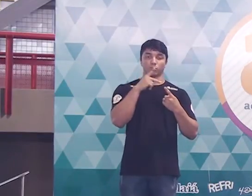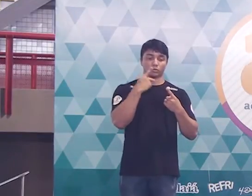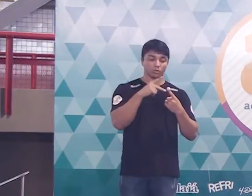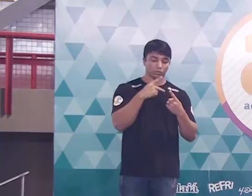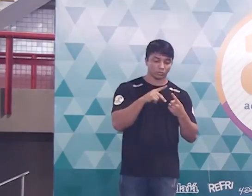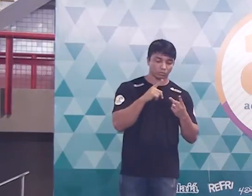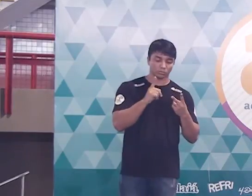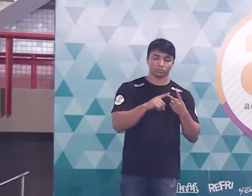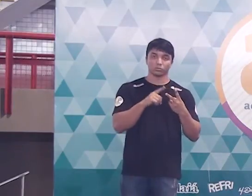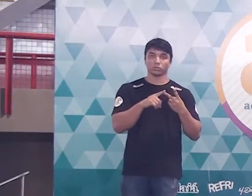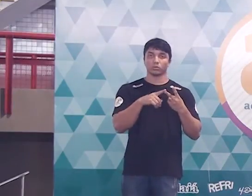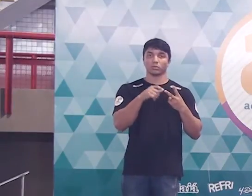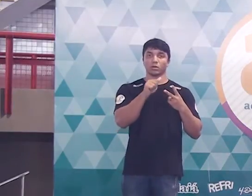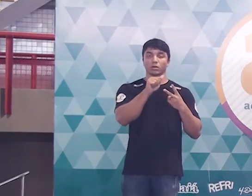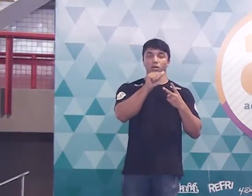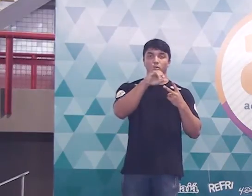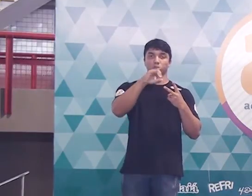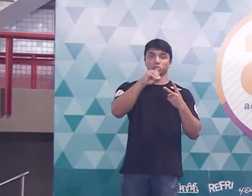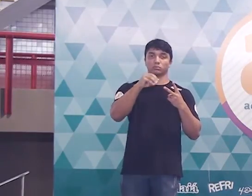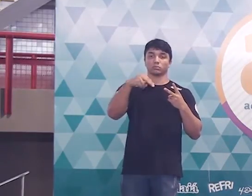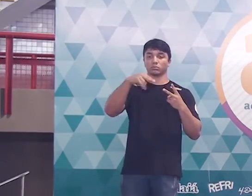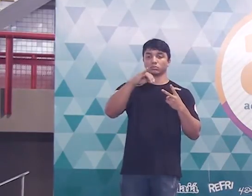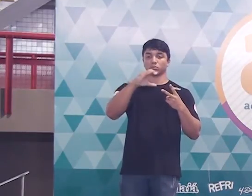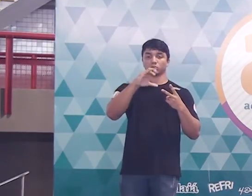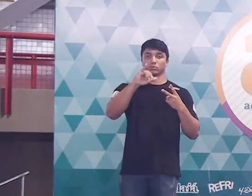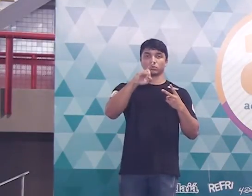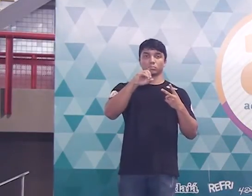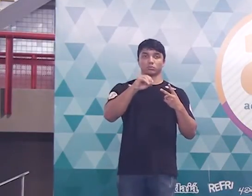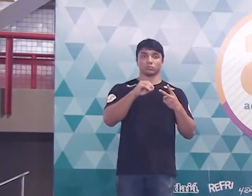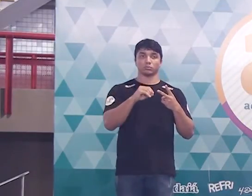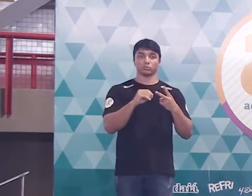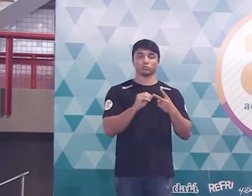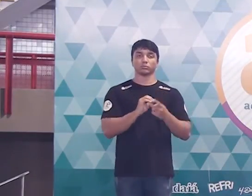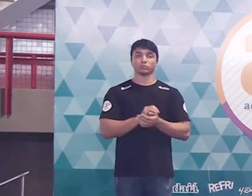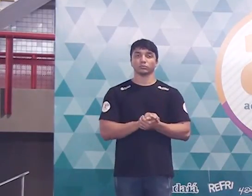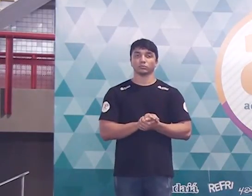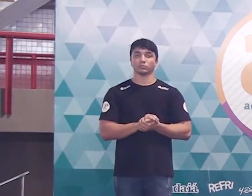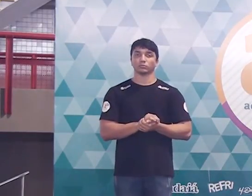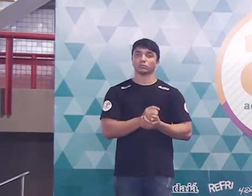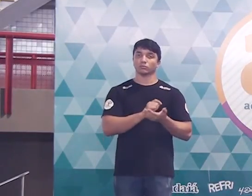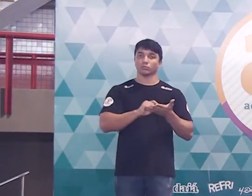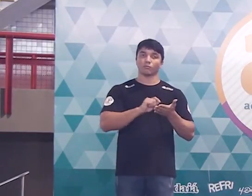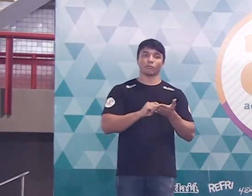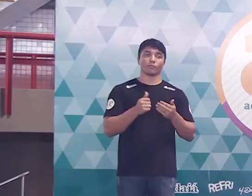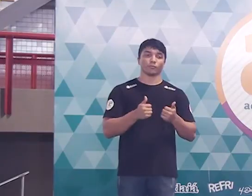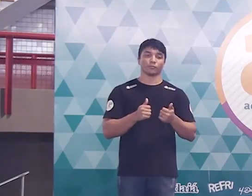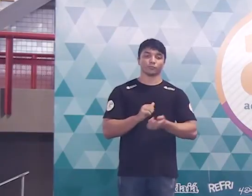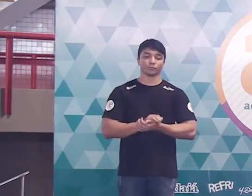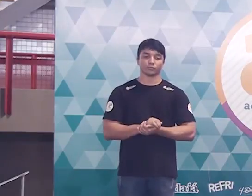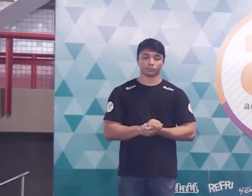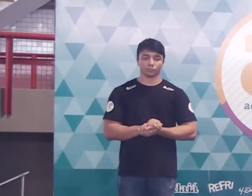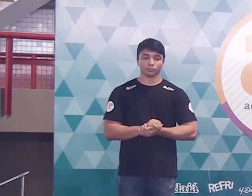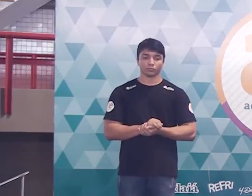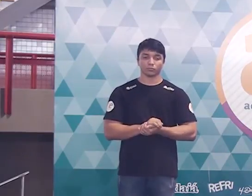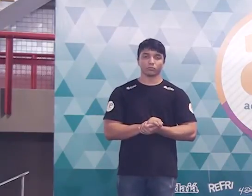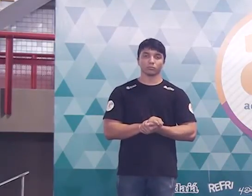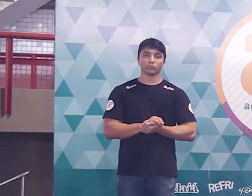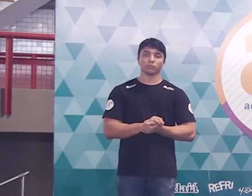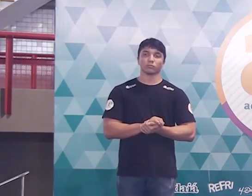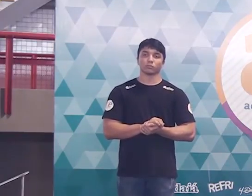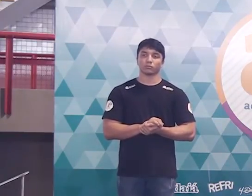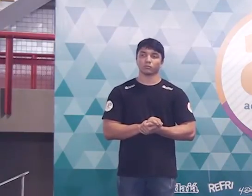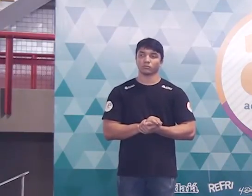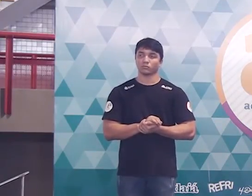Proteínas e ácidos nucleicos, certo? Pode anotar aí, ó. Proteínas e